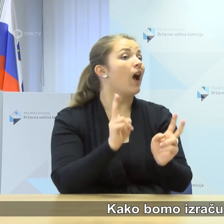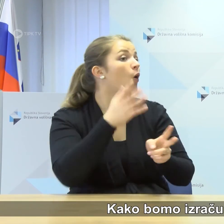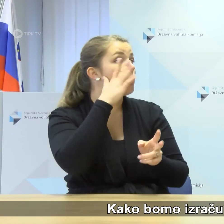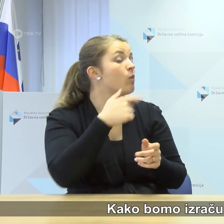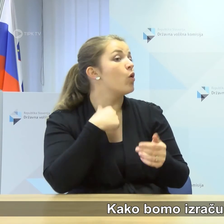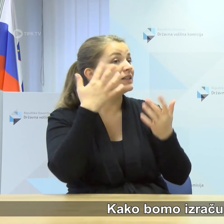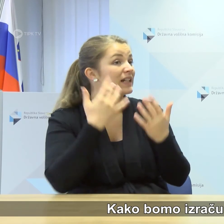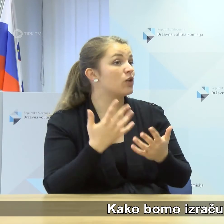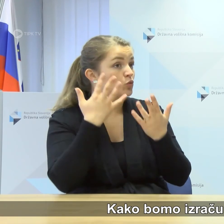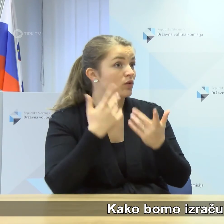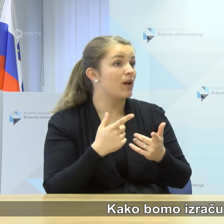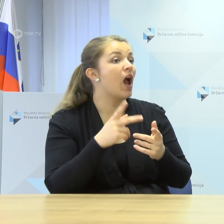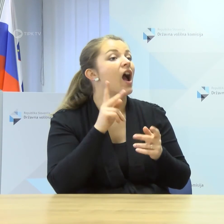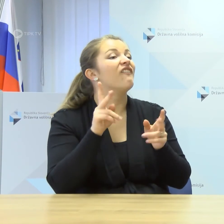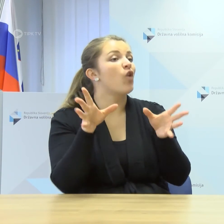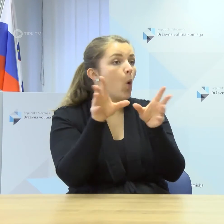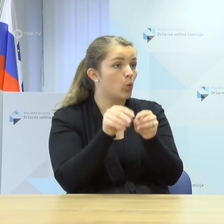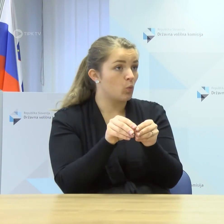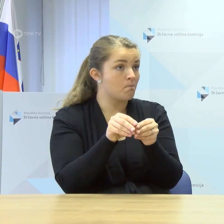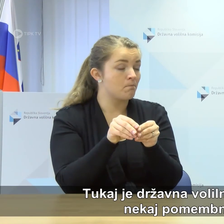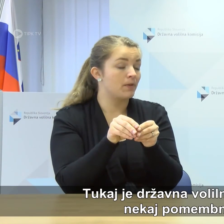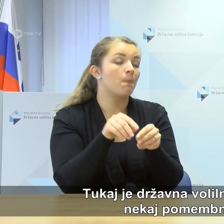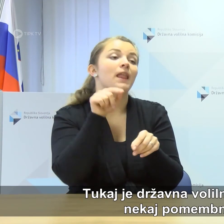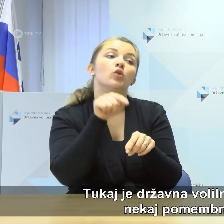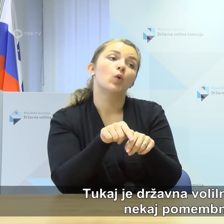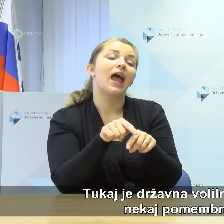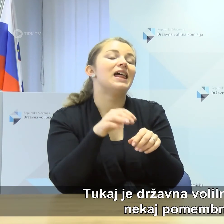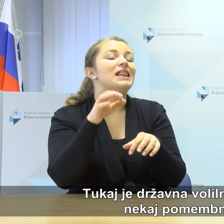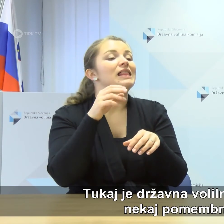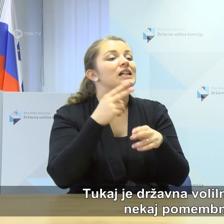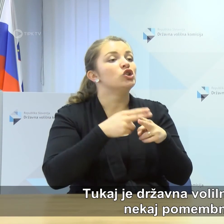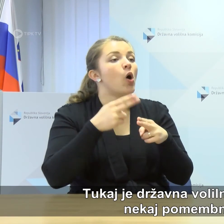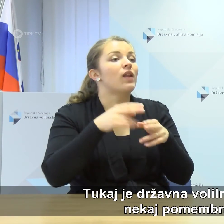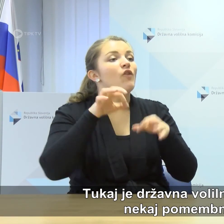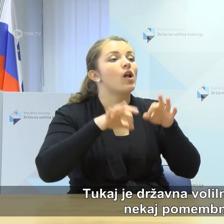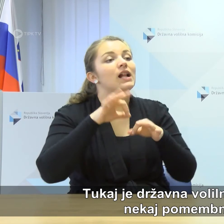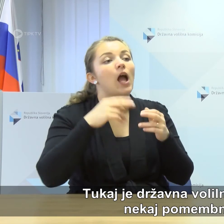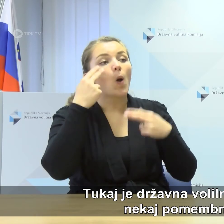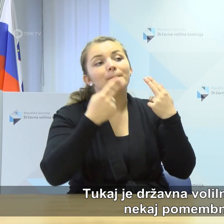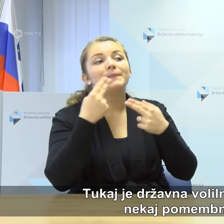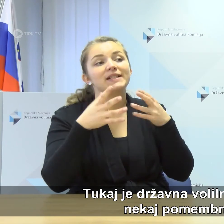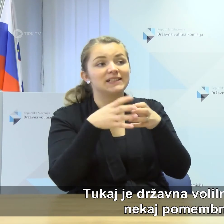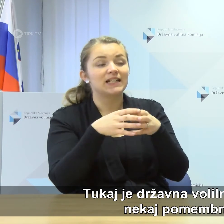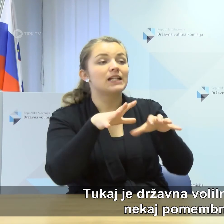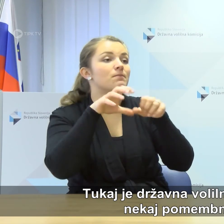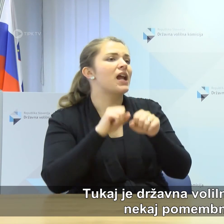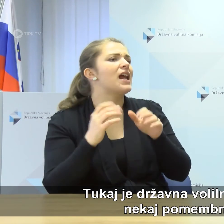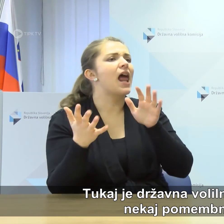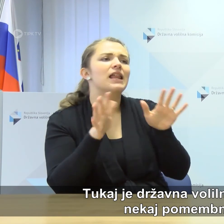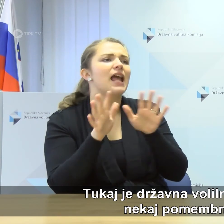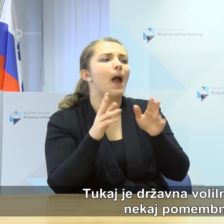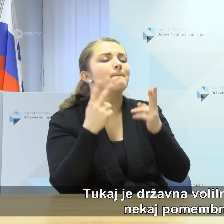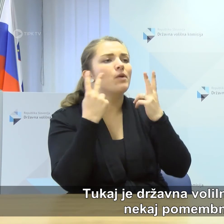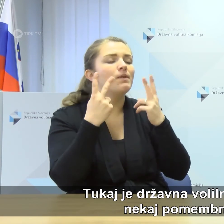kvorum? Tukaj je Državna volilna komisija sprejela nekaj pomembnih odločitev, ki se